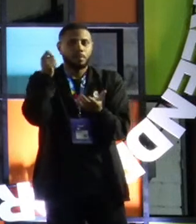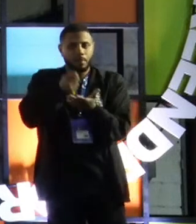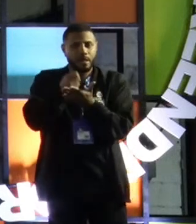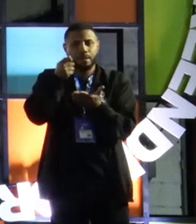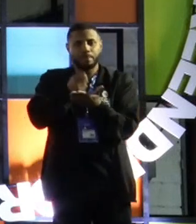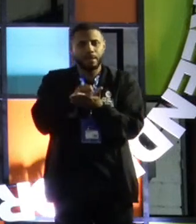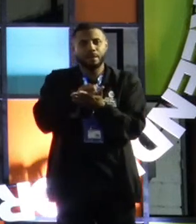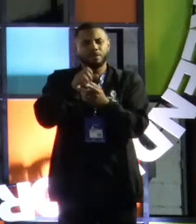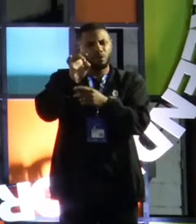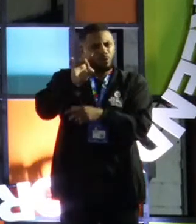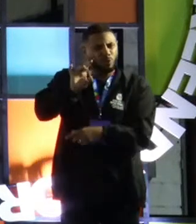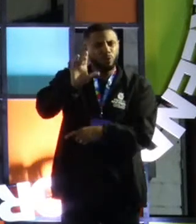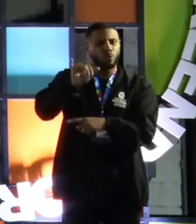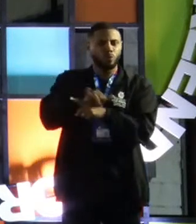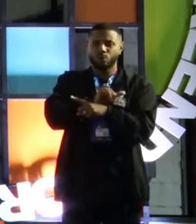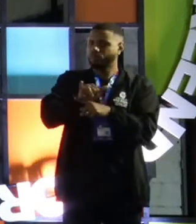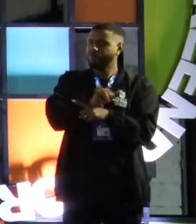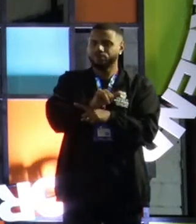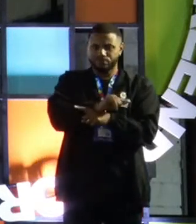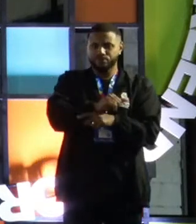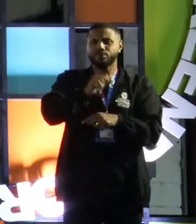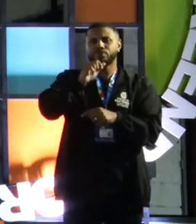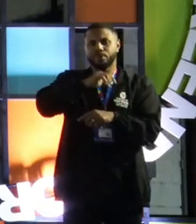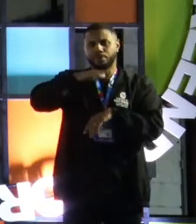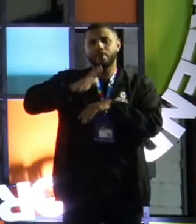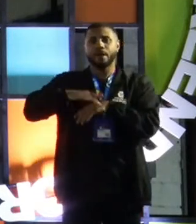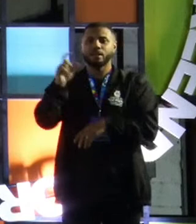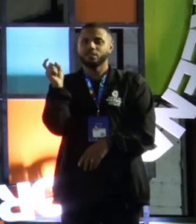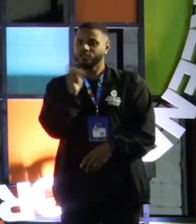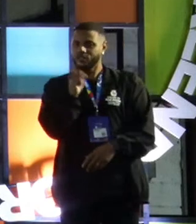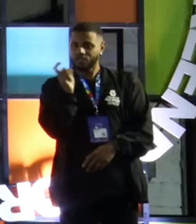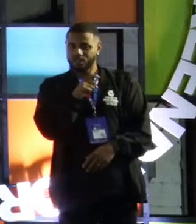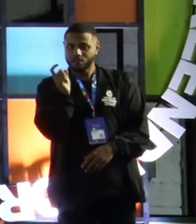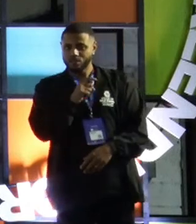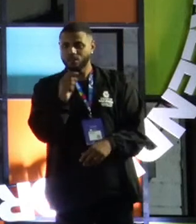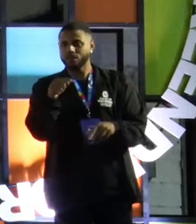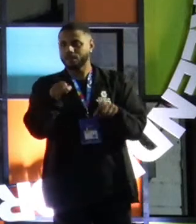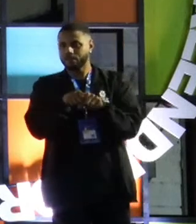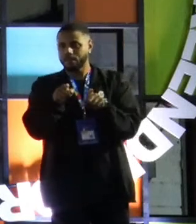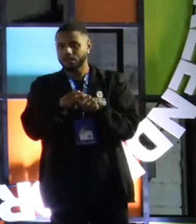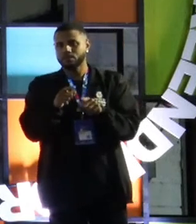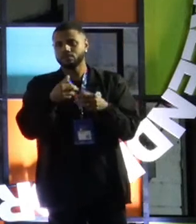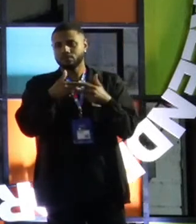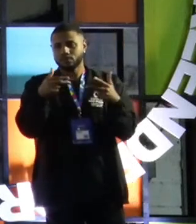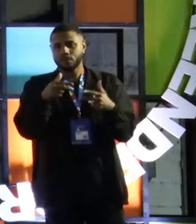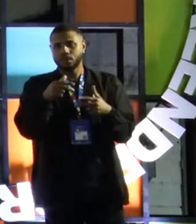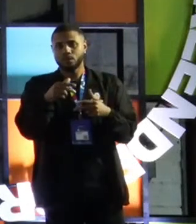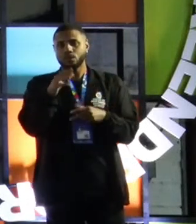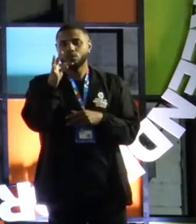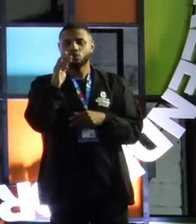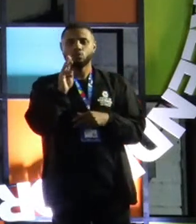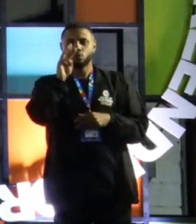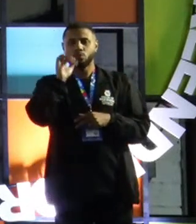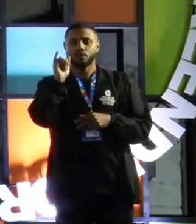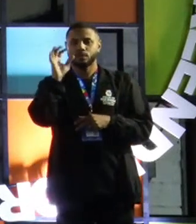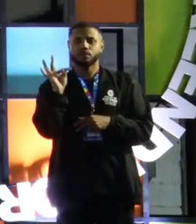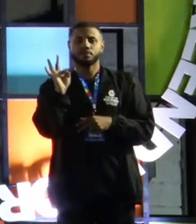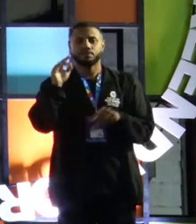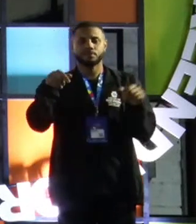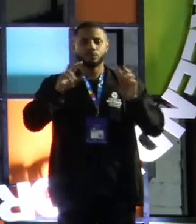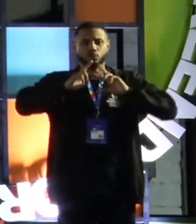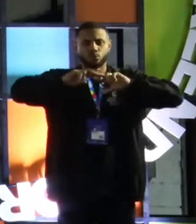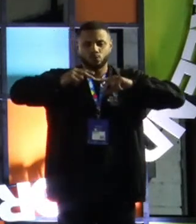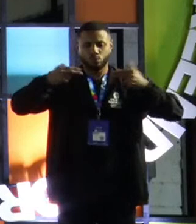não é só o YouTube que monetiza. A gente tem o TikTok, a gente tem a Kwai, a gente tem a Twitch. Todas essas plataformas,